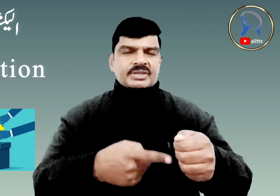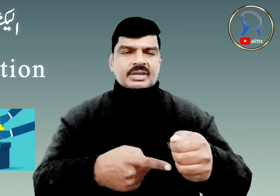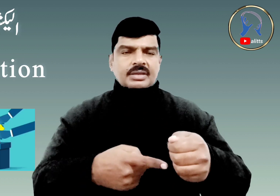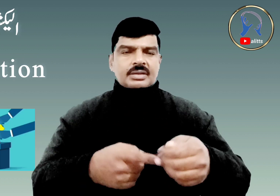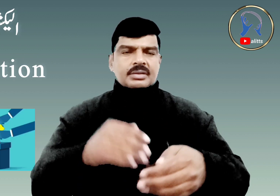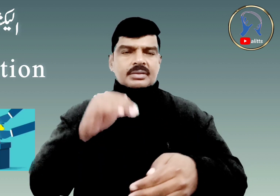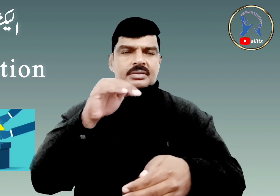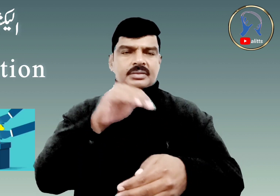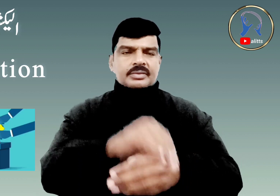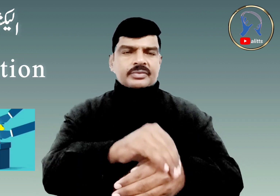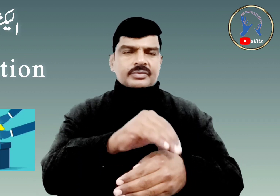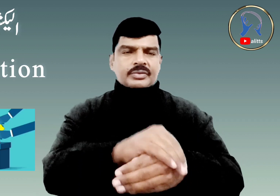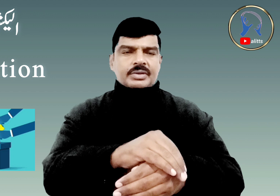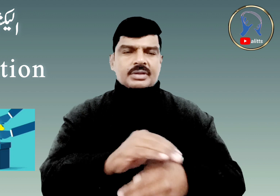सही लगाना, वोटर।